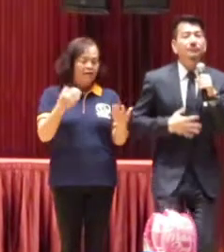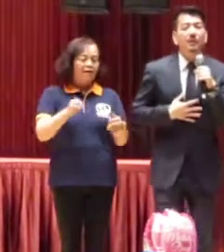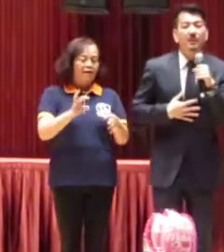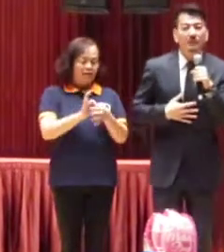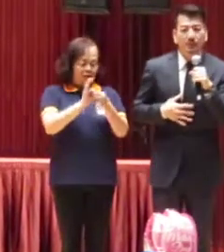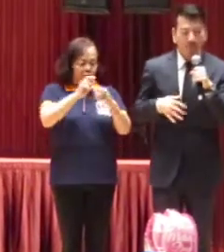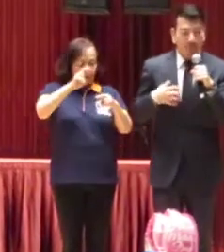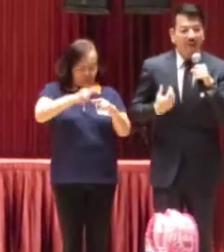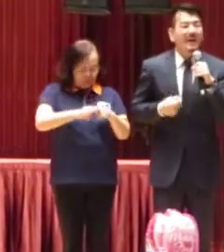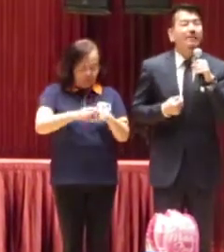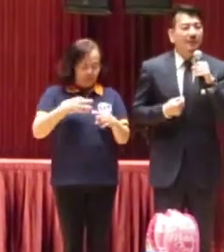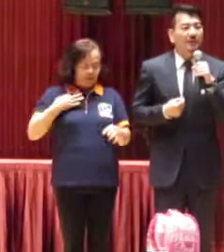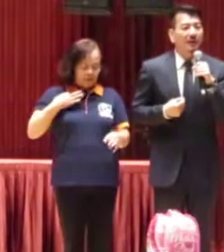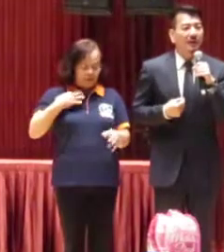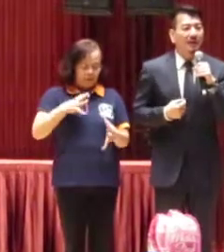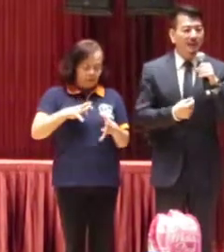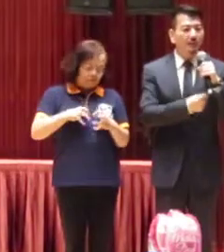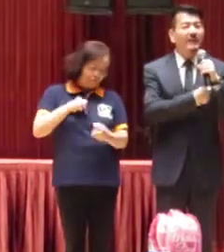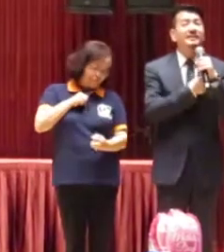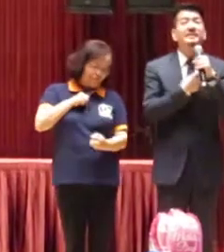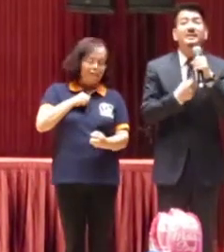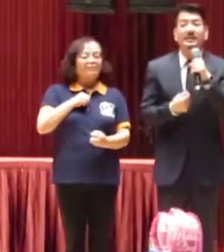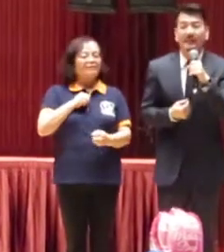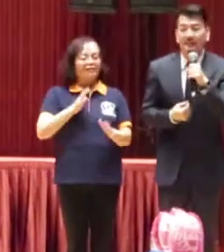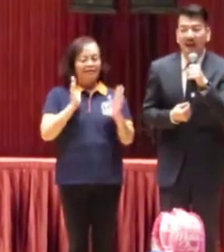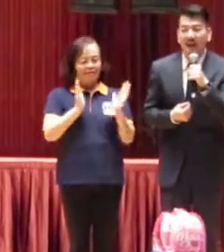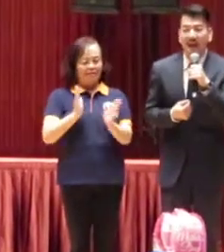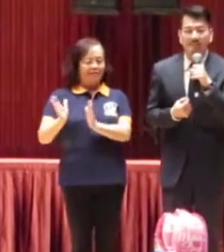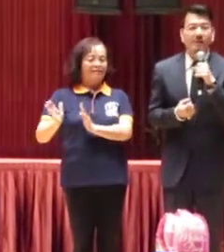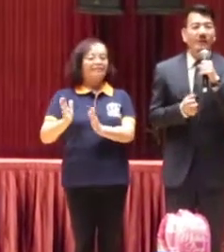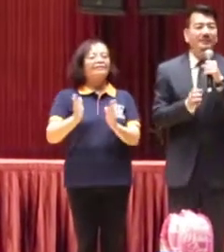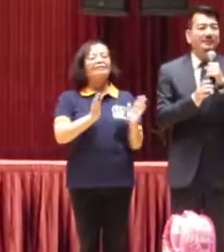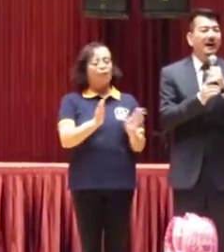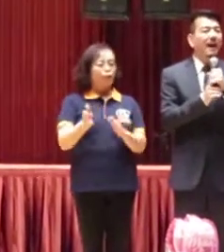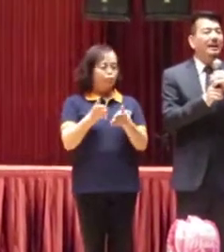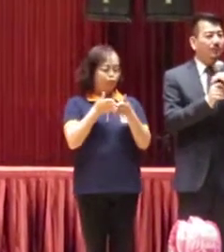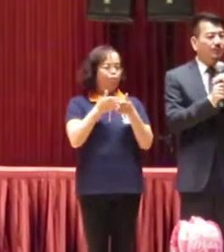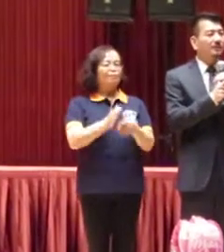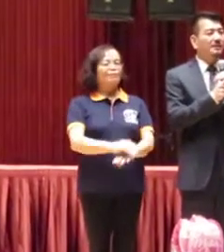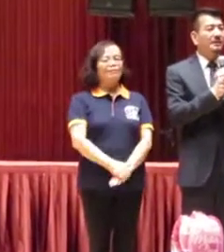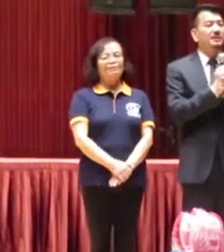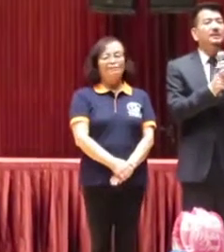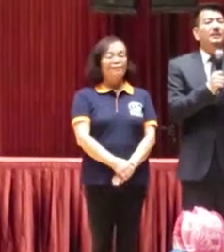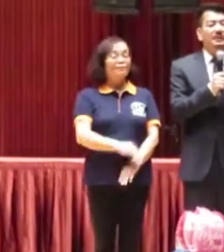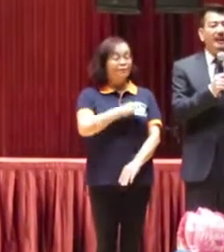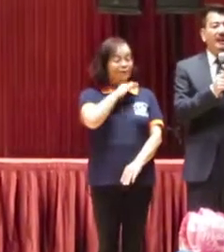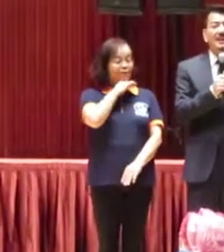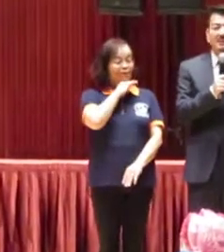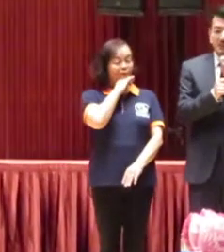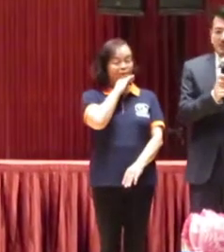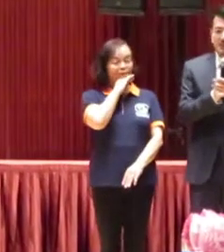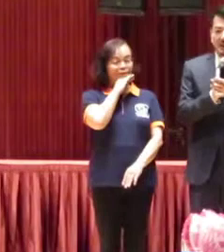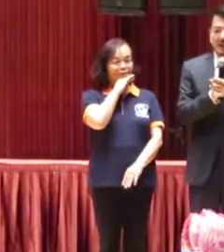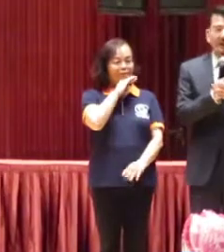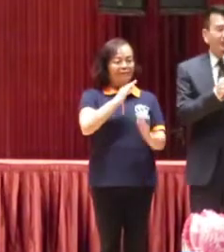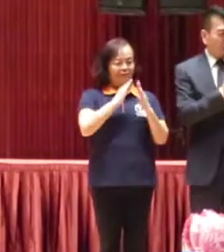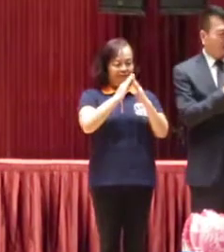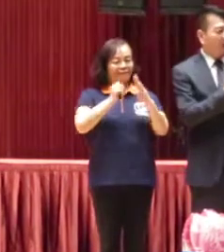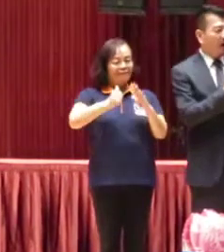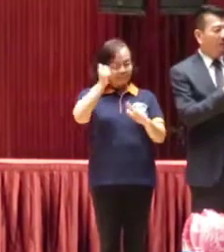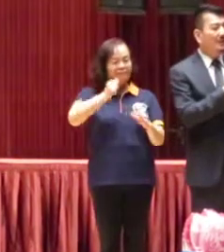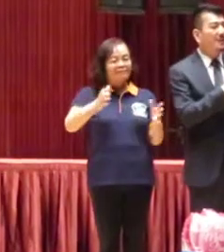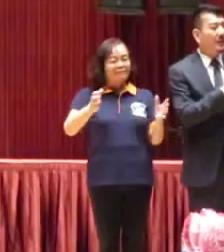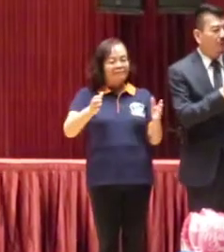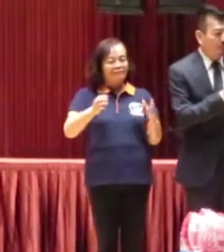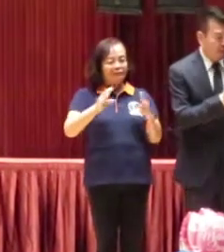哈，可能服装会去摇掉啊，那哈，那所以要先整理一下啊，没有关系哈。那最主要是说，稍等下咱市长跟咱